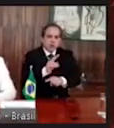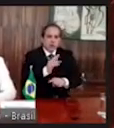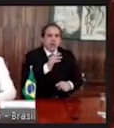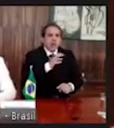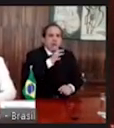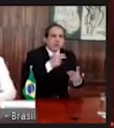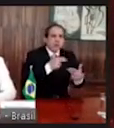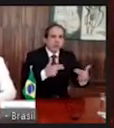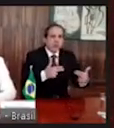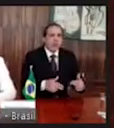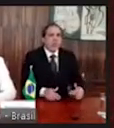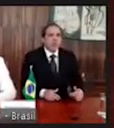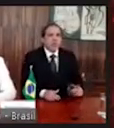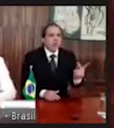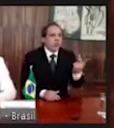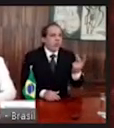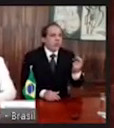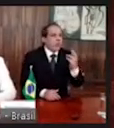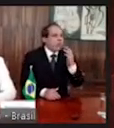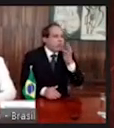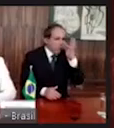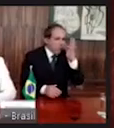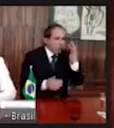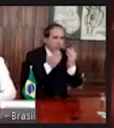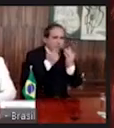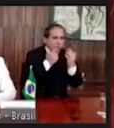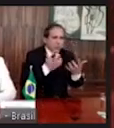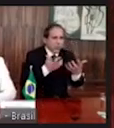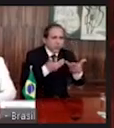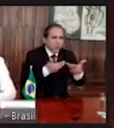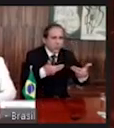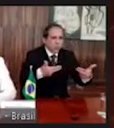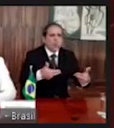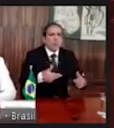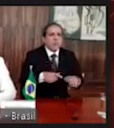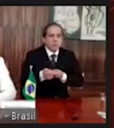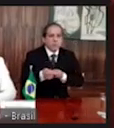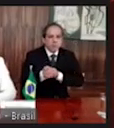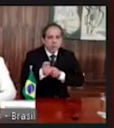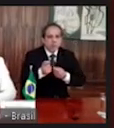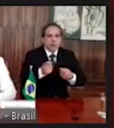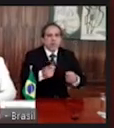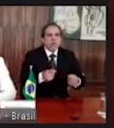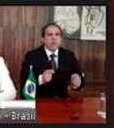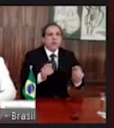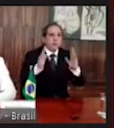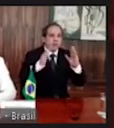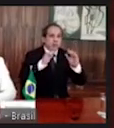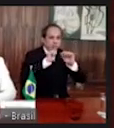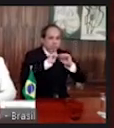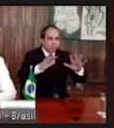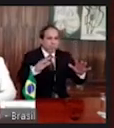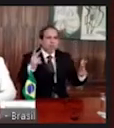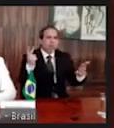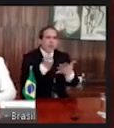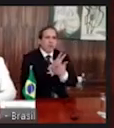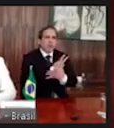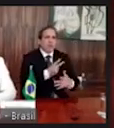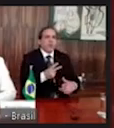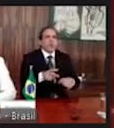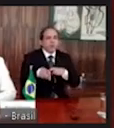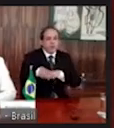Caribe, trabalhando na criação de animais, na horticultura, aquicultura, pesca, produção de sementes e